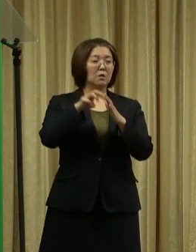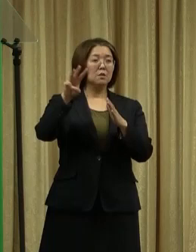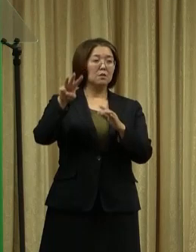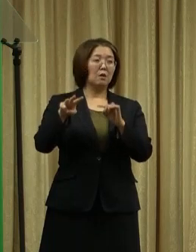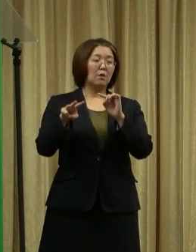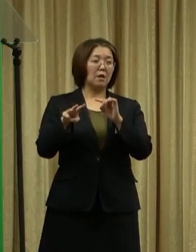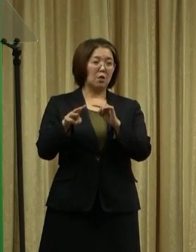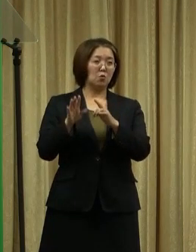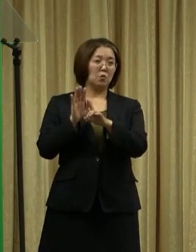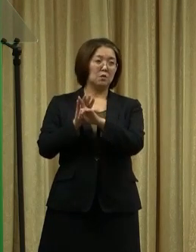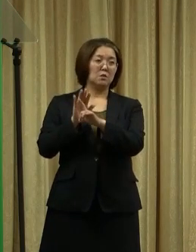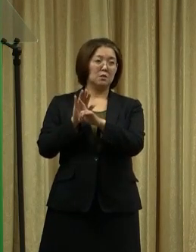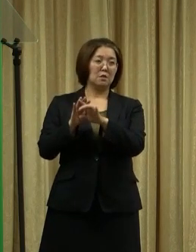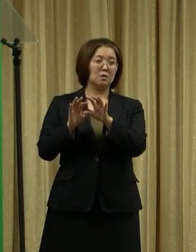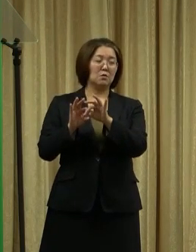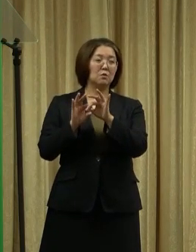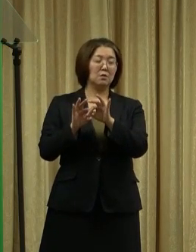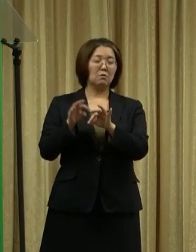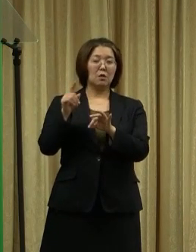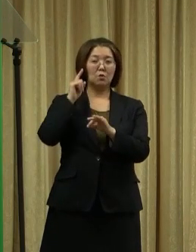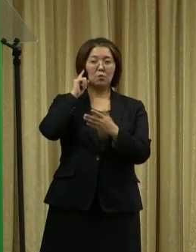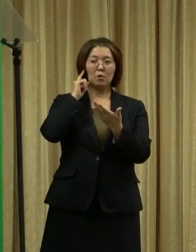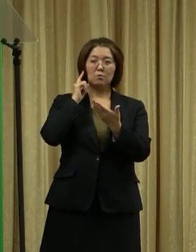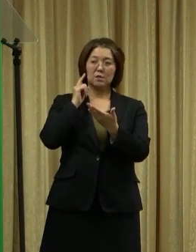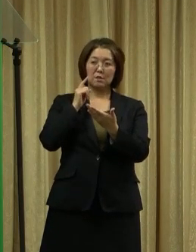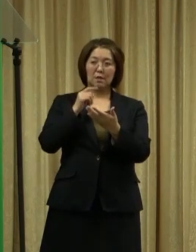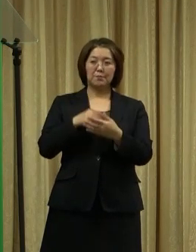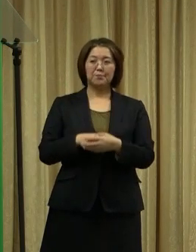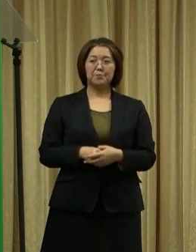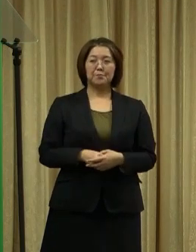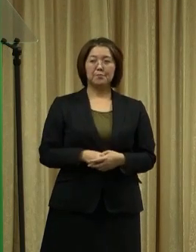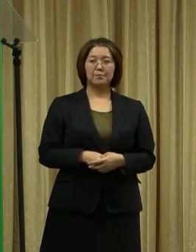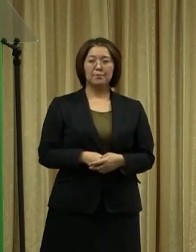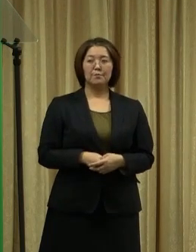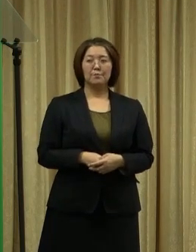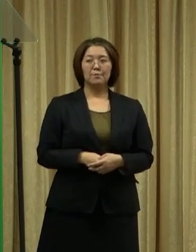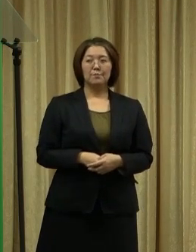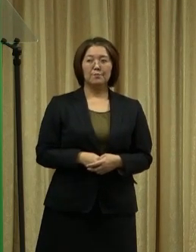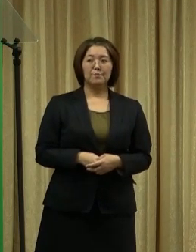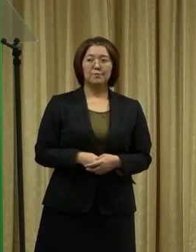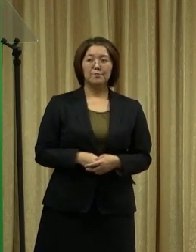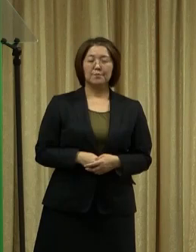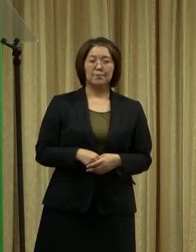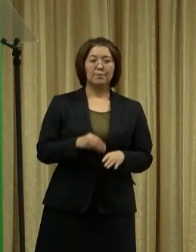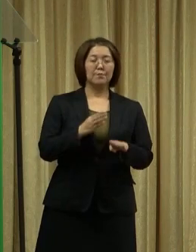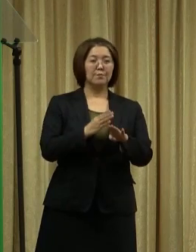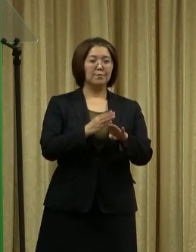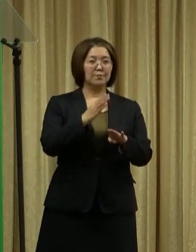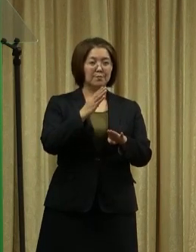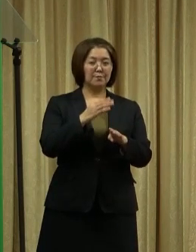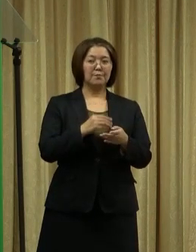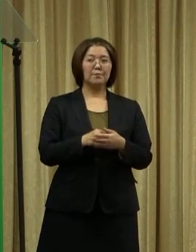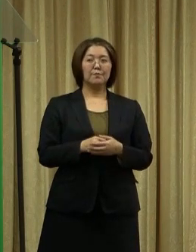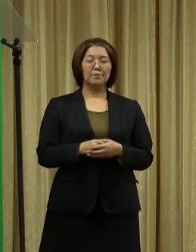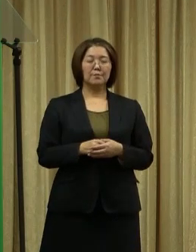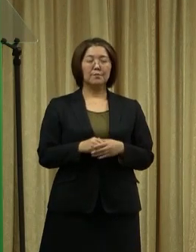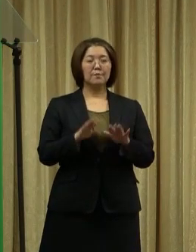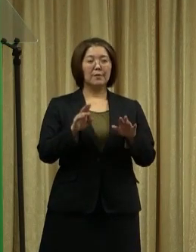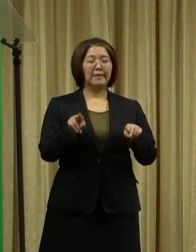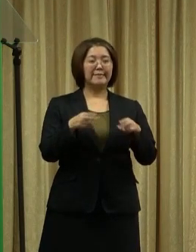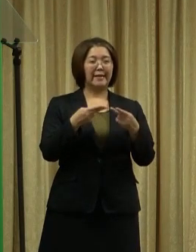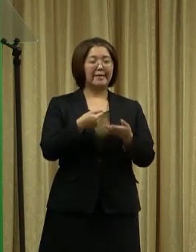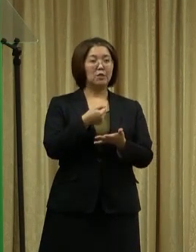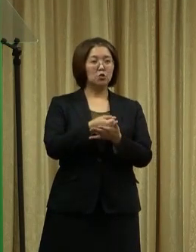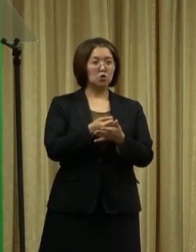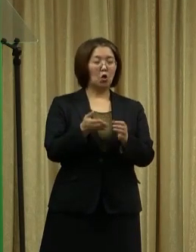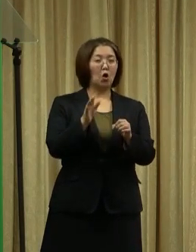への支援ということに関してはどのようにお考えでしょうか。 はい、ありがとうございます。今先決補正を2